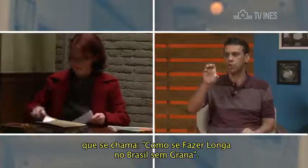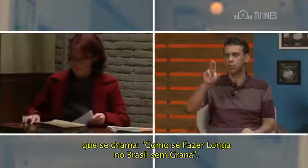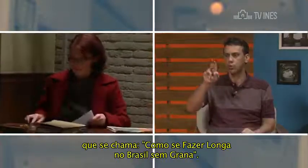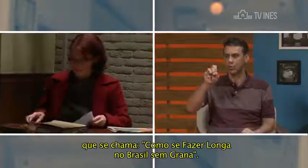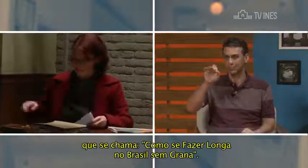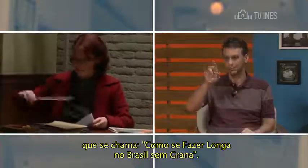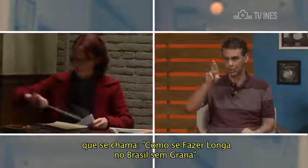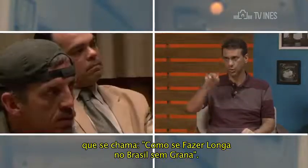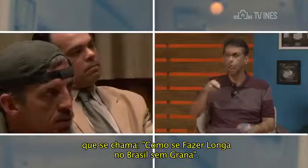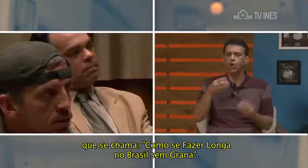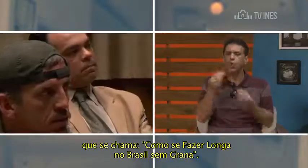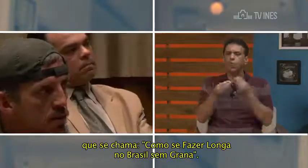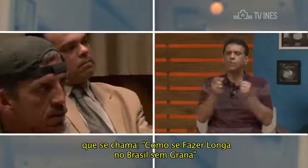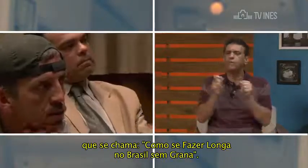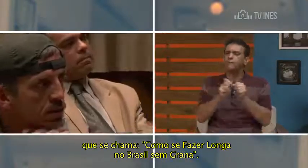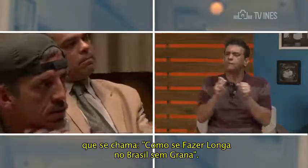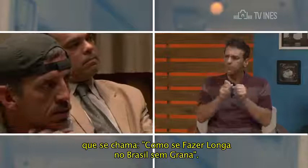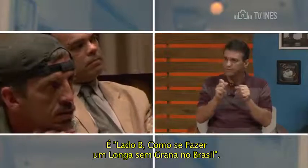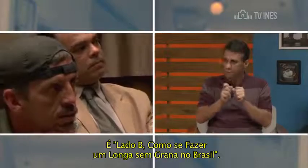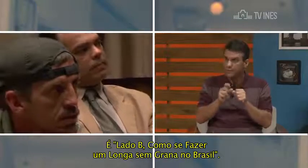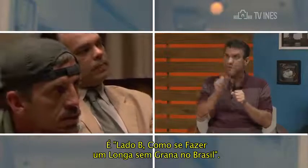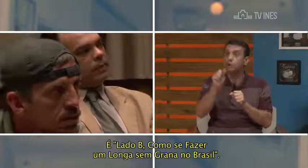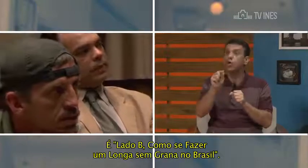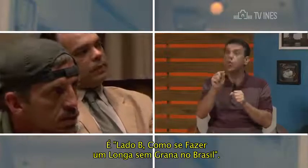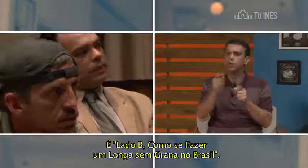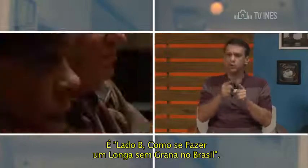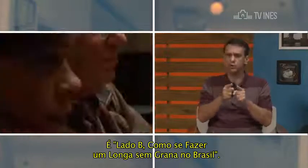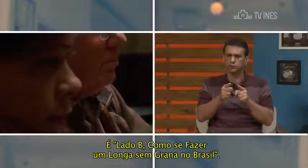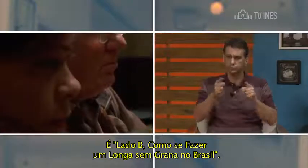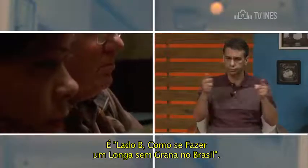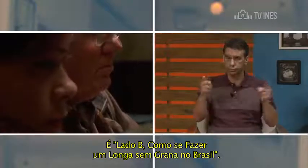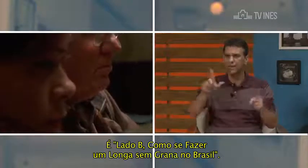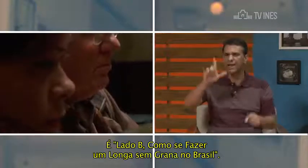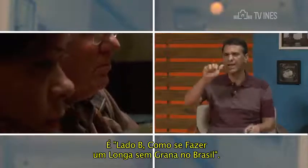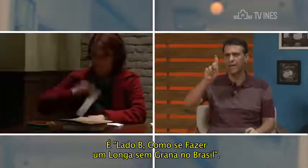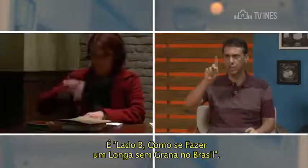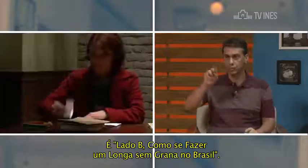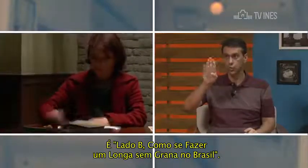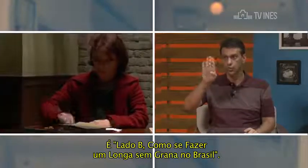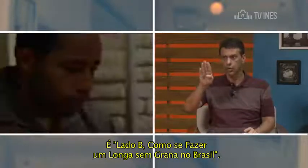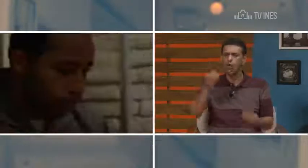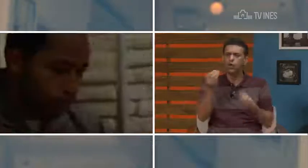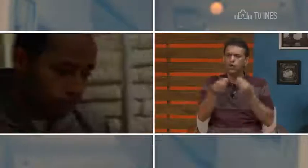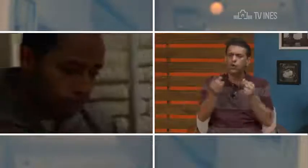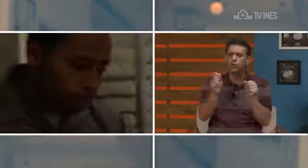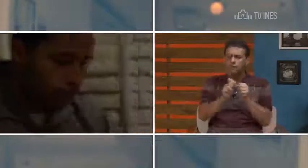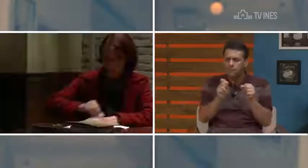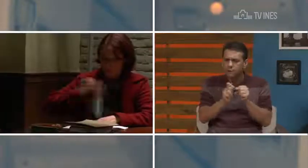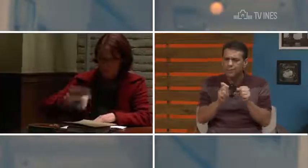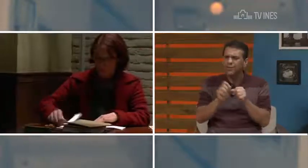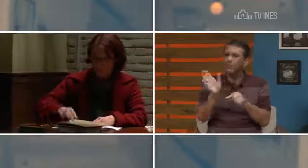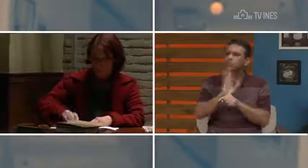Como se fazer longa no Brasil sem grana. É lado B, como se fazer um longa sem grana no Brasil.